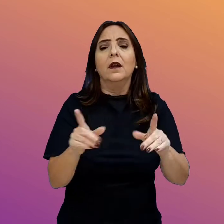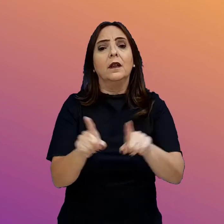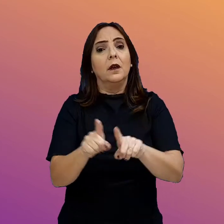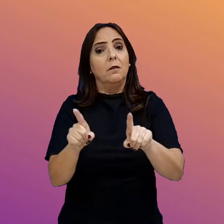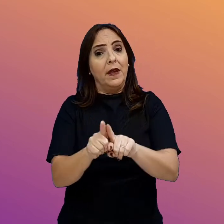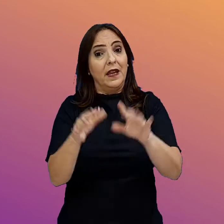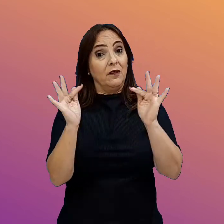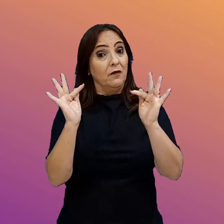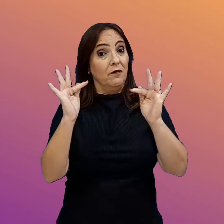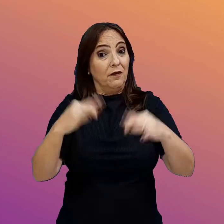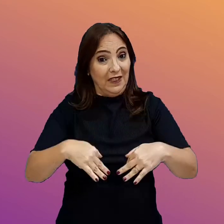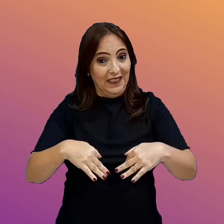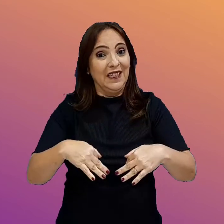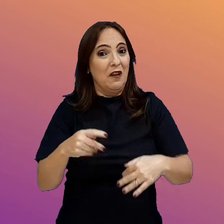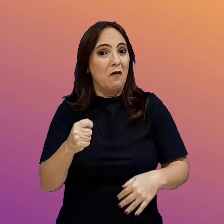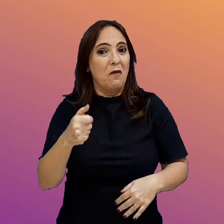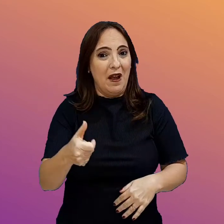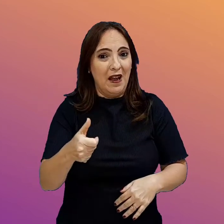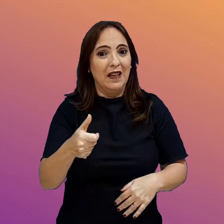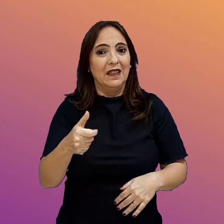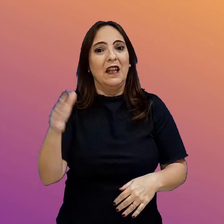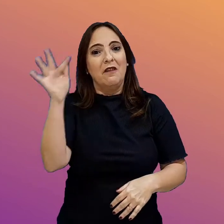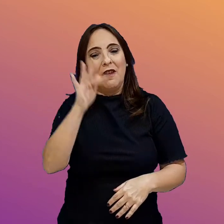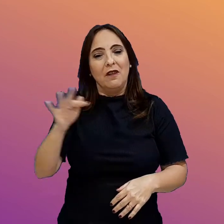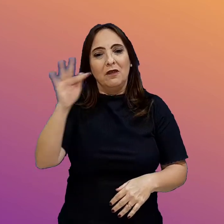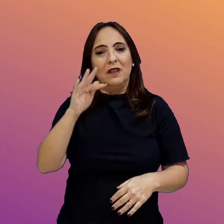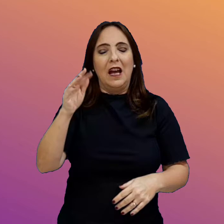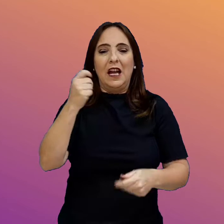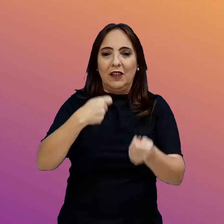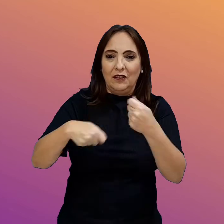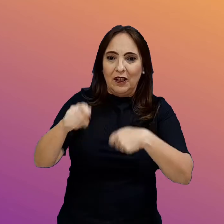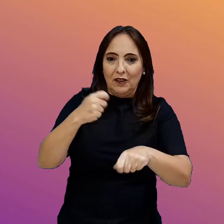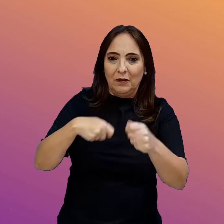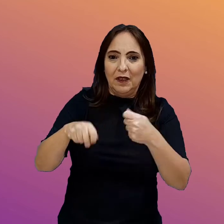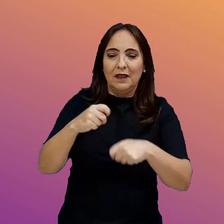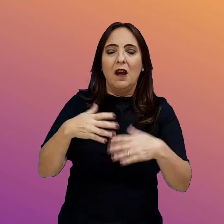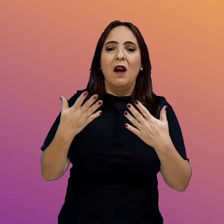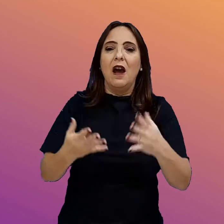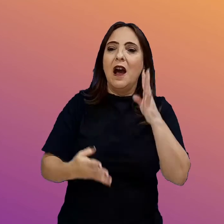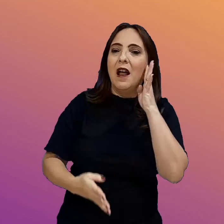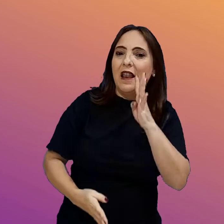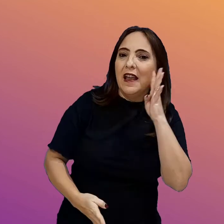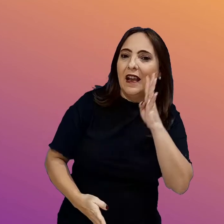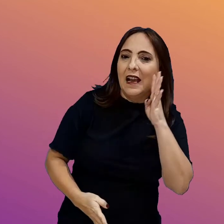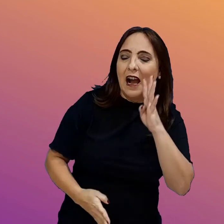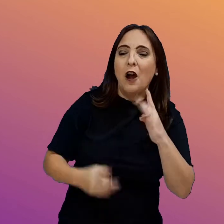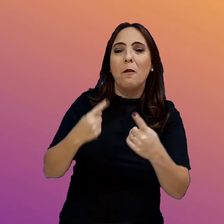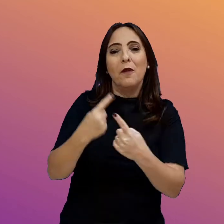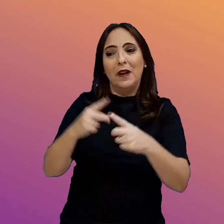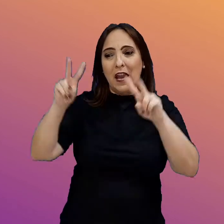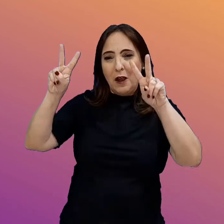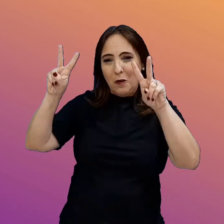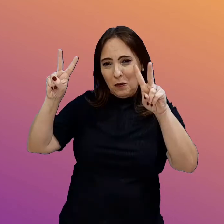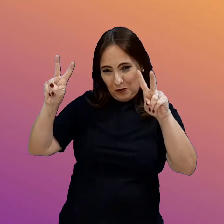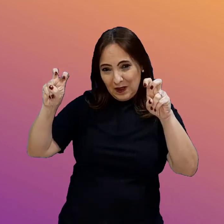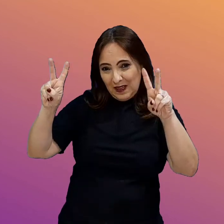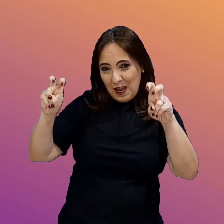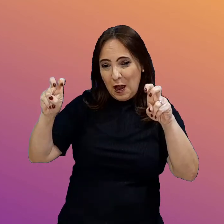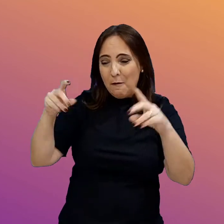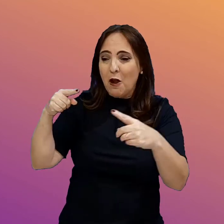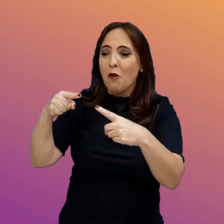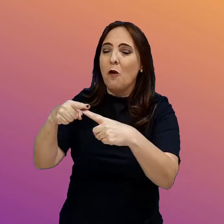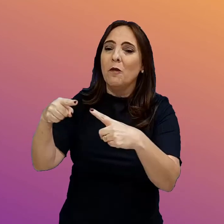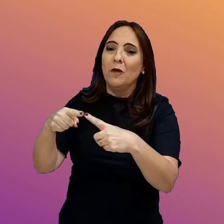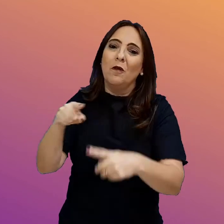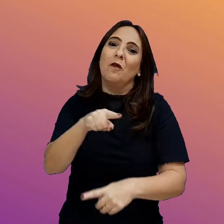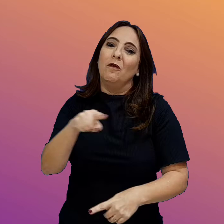uma faculdade de administração. Muito legal. E é engraçado porque esse tema caiu como uma luva para vocês dois, né? Pastor